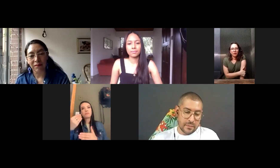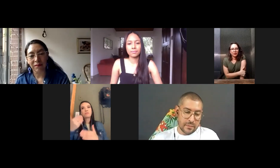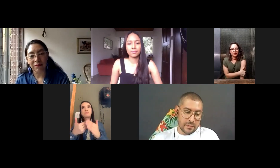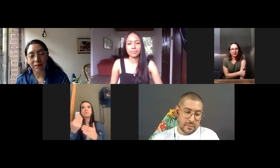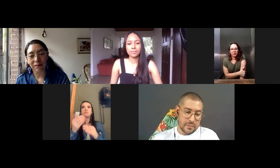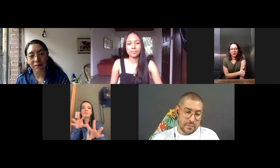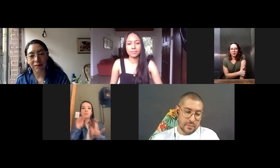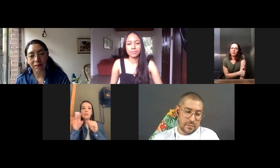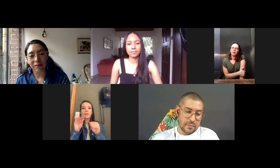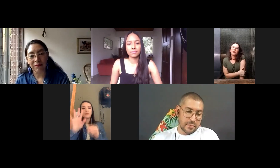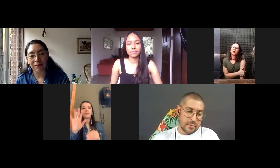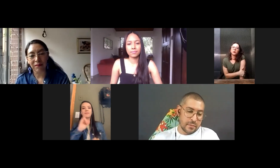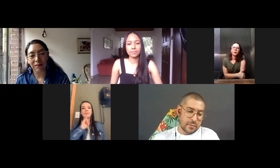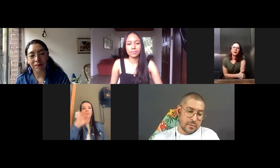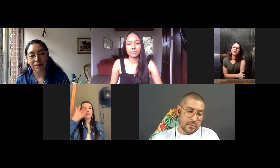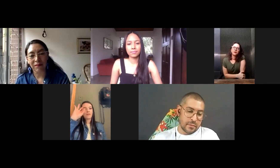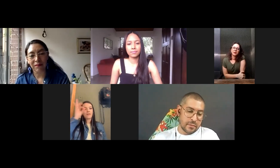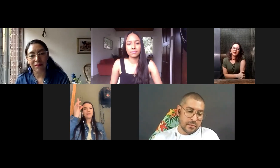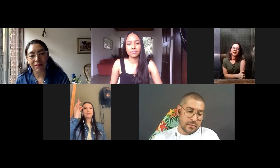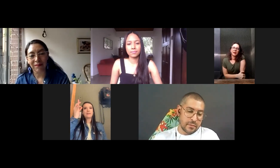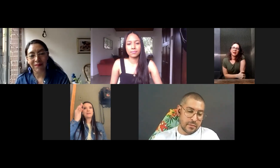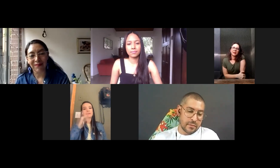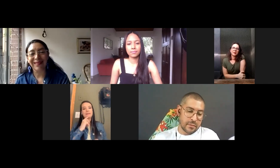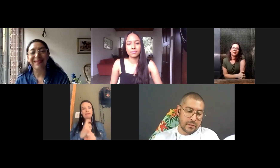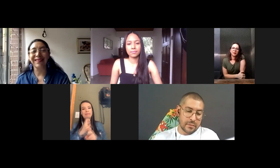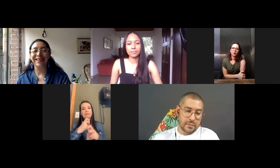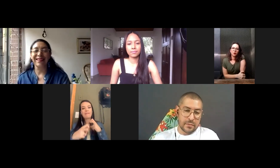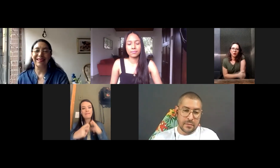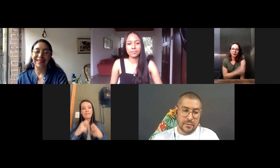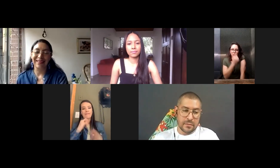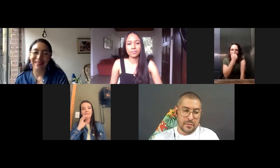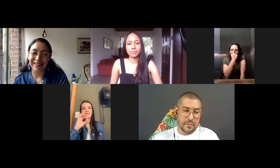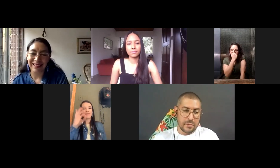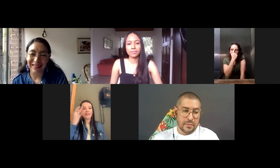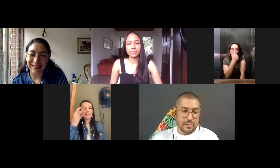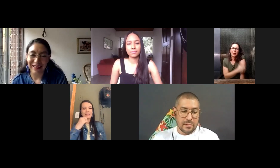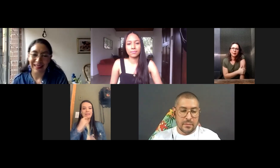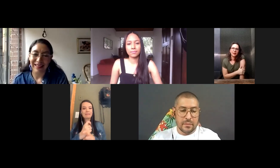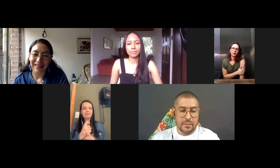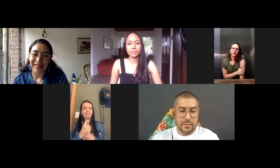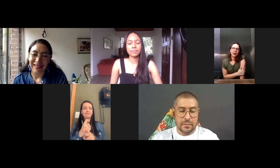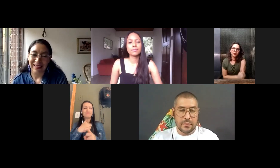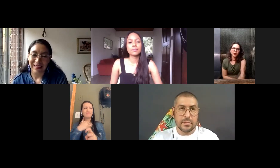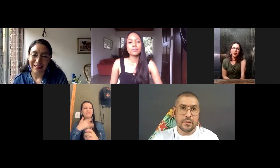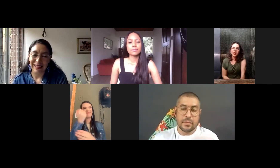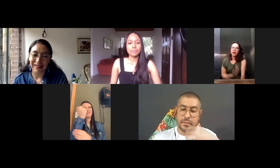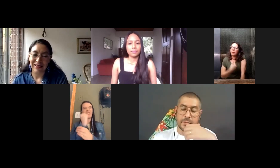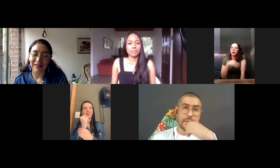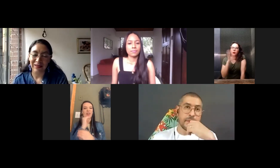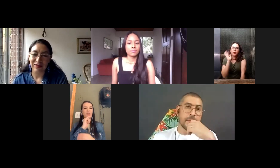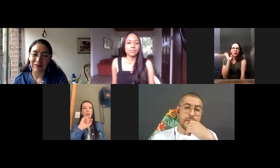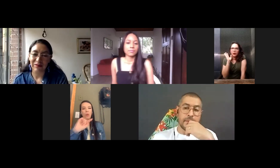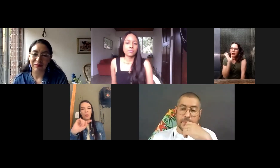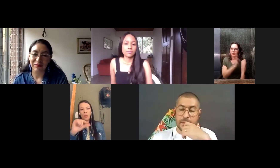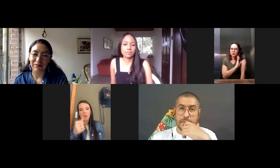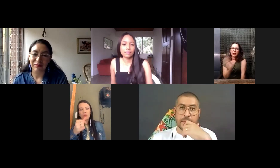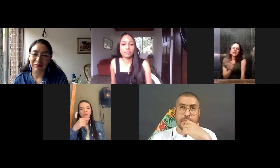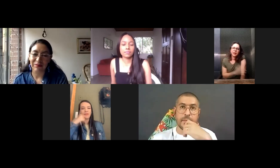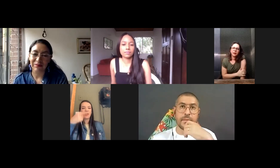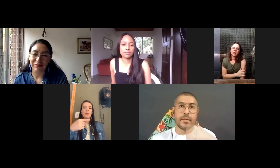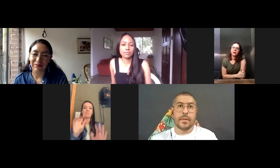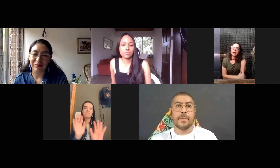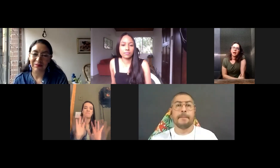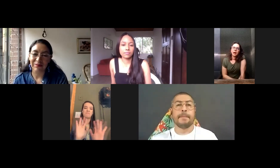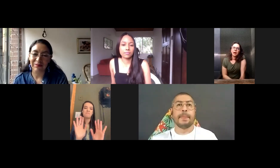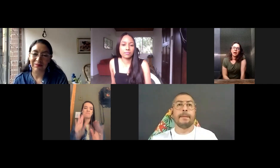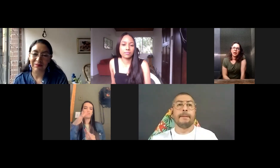aprender francés, pero me fue súper difícil y siempre me quedó como una frustración de aprender otra lengua. Por casualidades de la